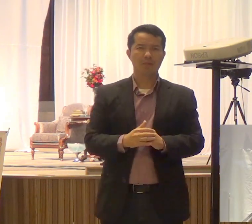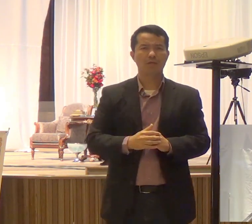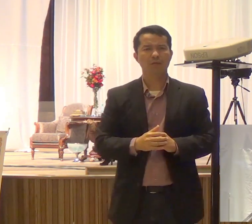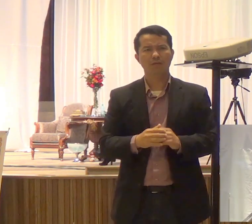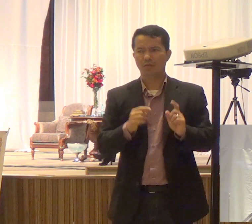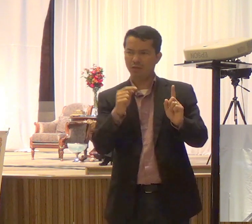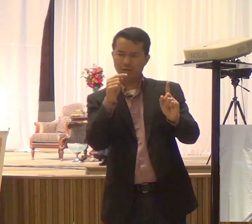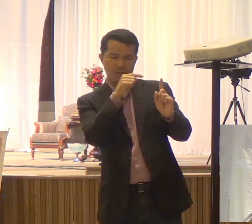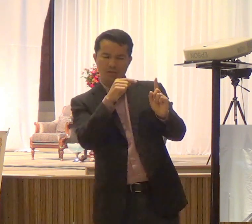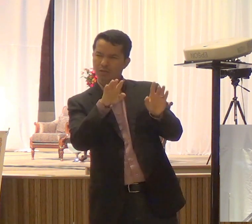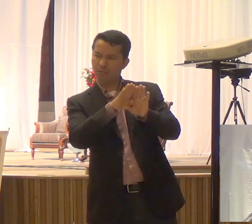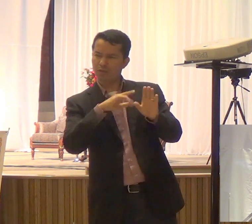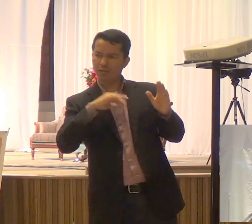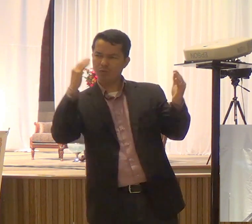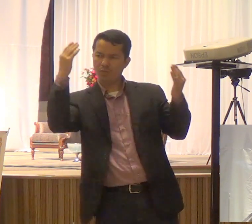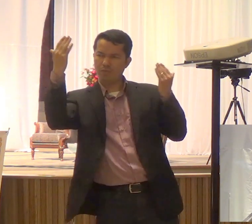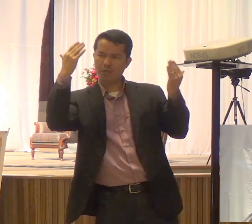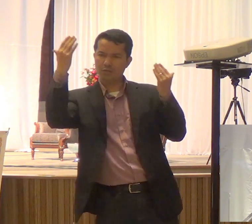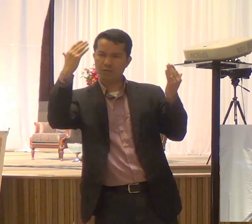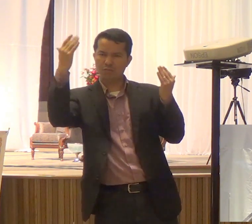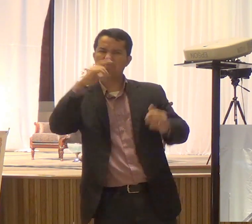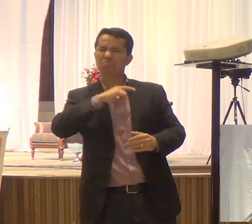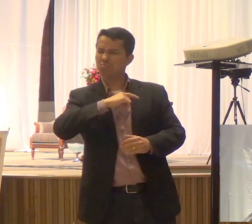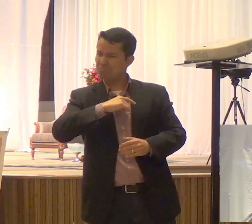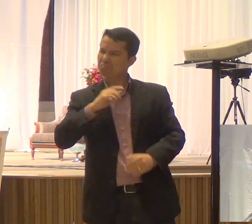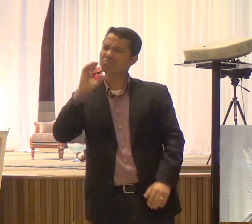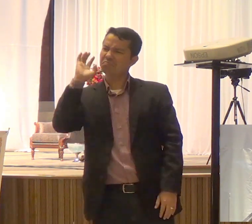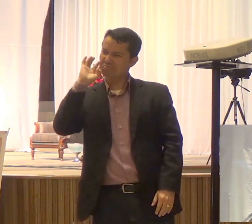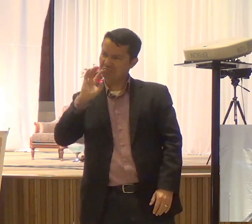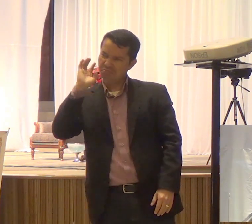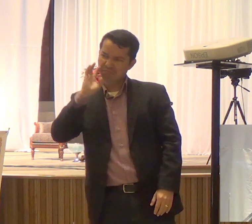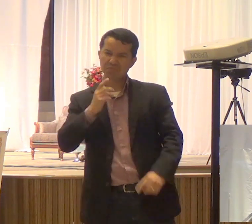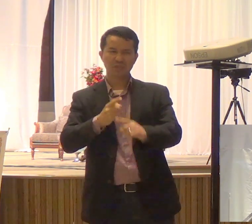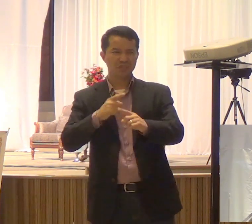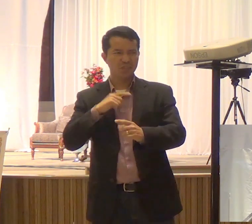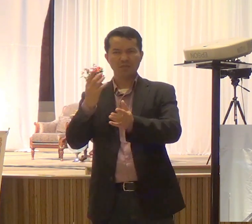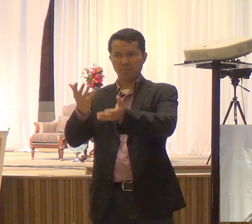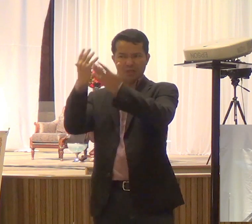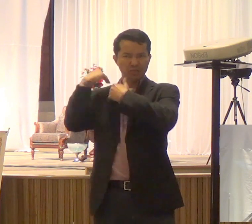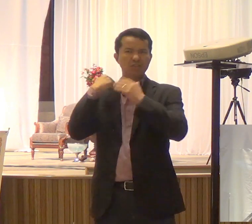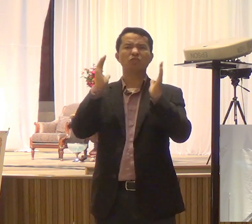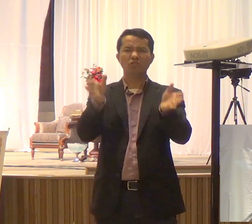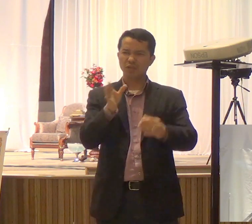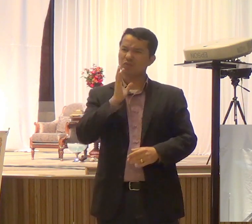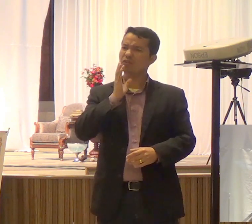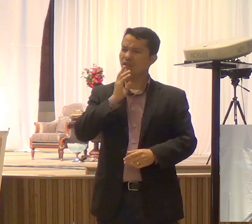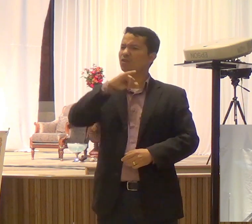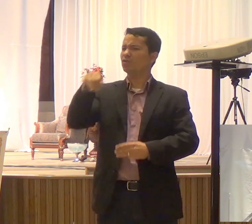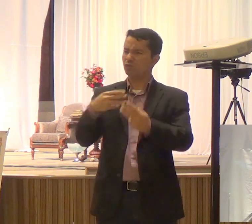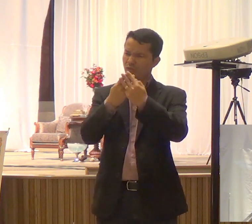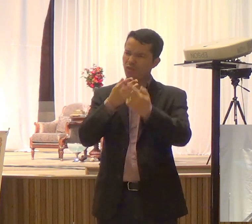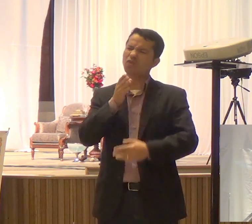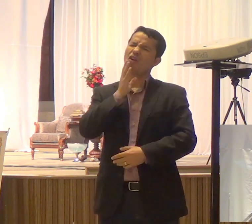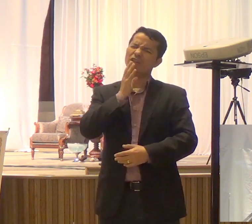e ele usa aqui uma ilustração incrível, fantástica, que já era muito conhecida do povo hebreu, do povo de Israel,